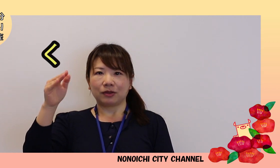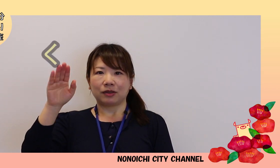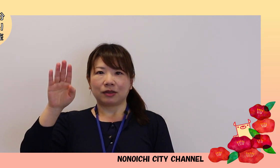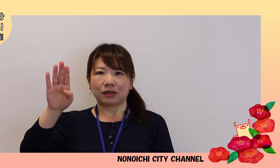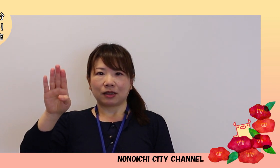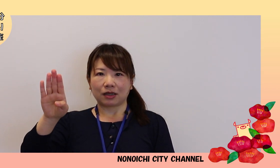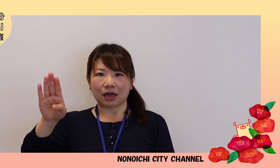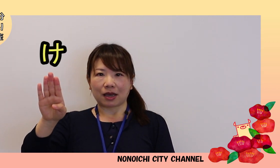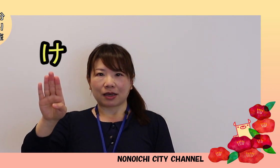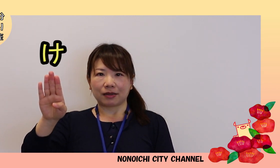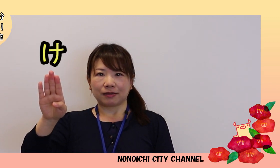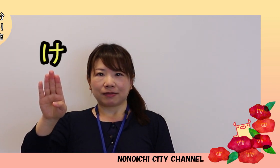け